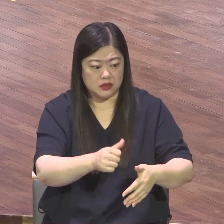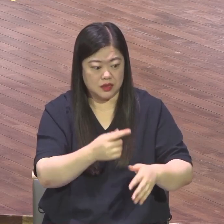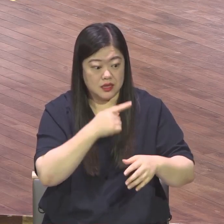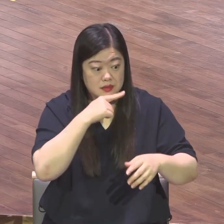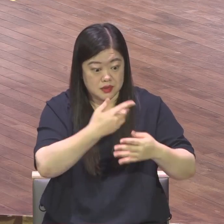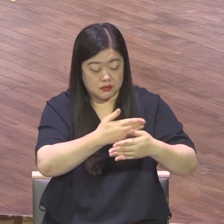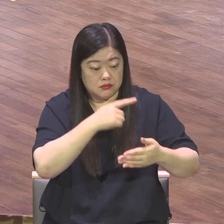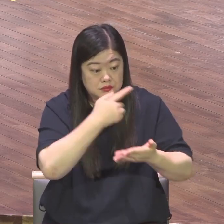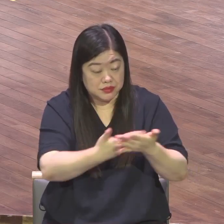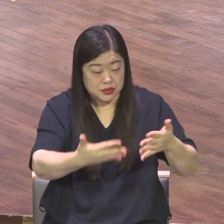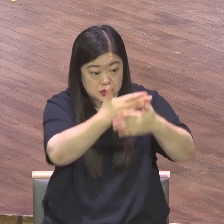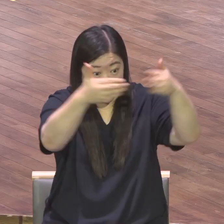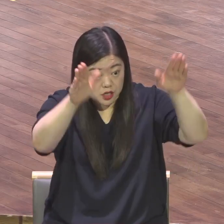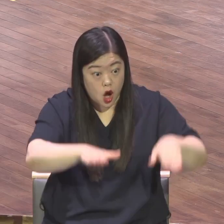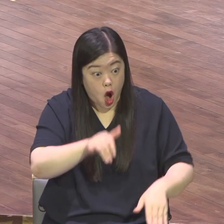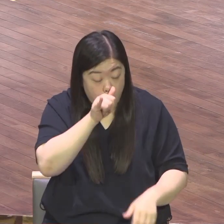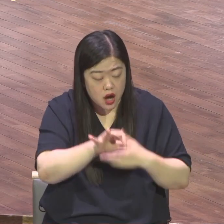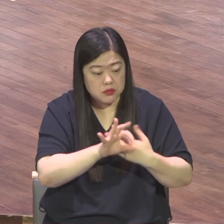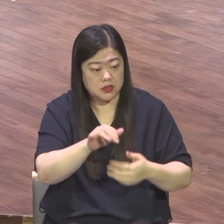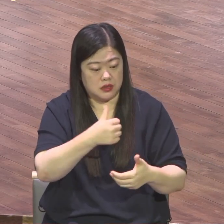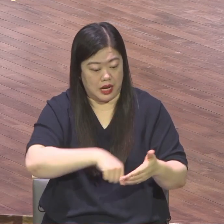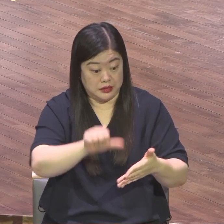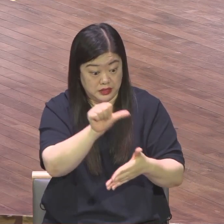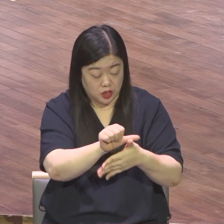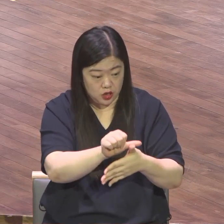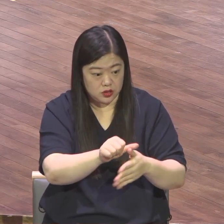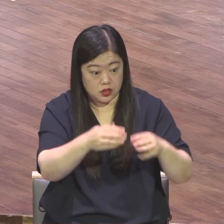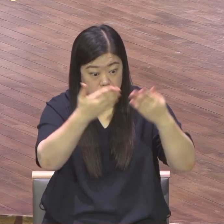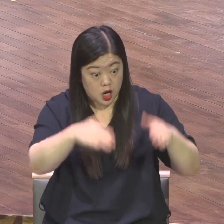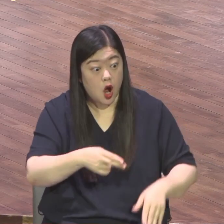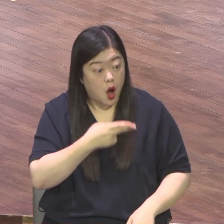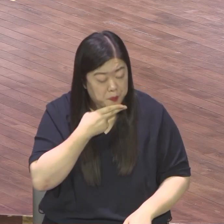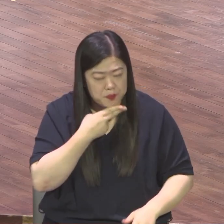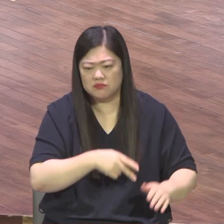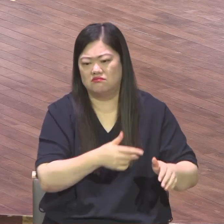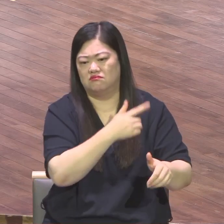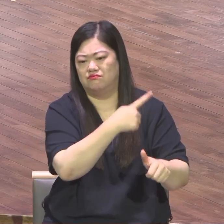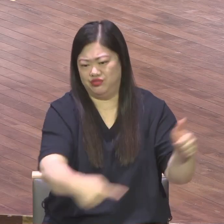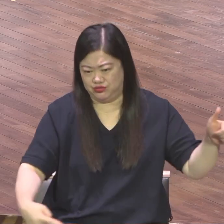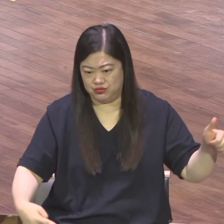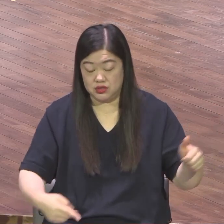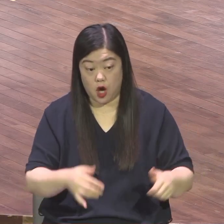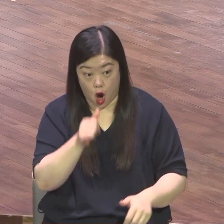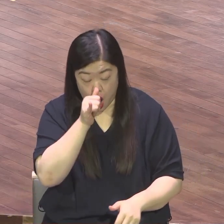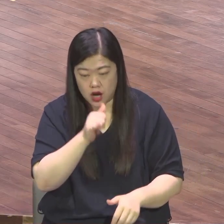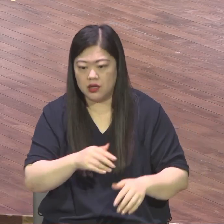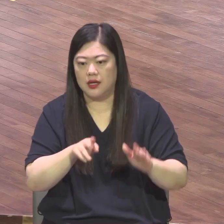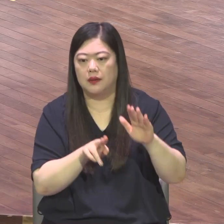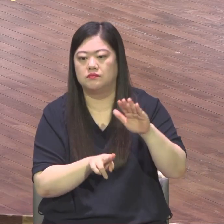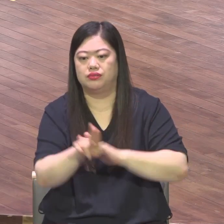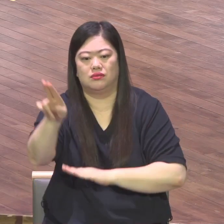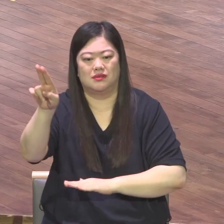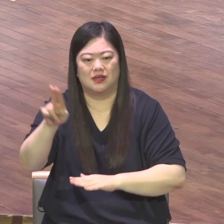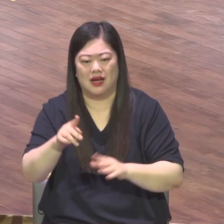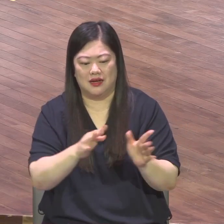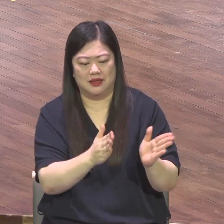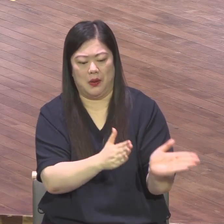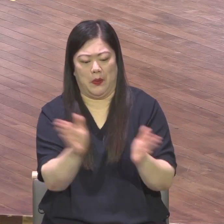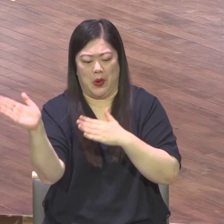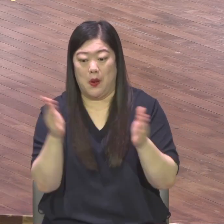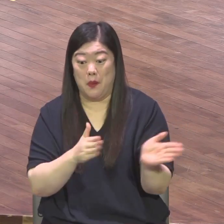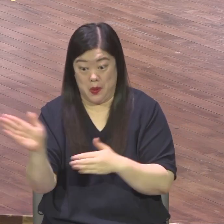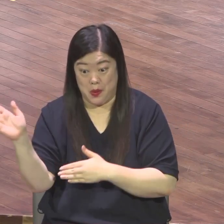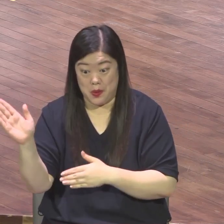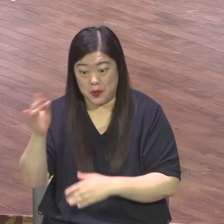빠져나오는데 하나님 먼저 어떻게 빠져나와요? 어떻게 빠져나와요? 못 빠져나와요. 못 내줍니다. 애굽 왕이. 그러니까 하나님